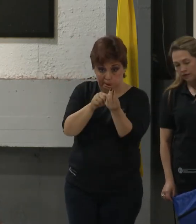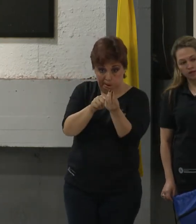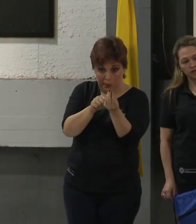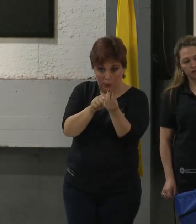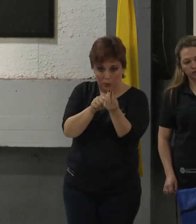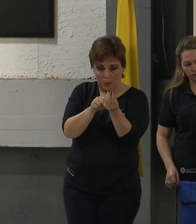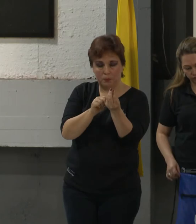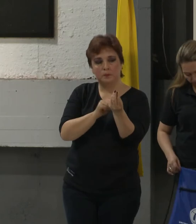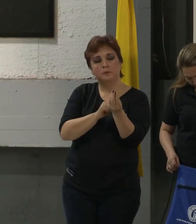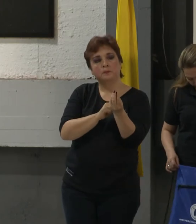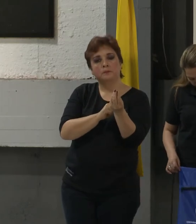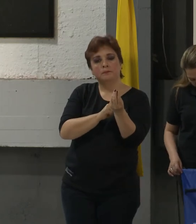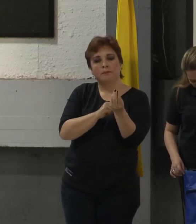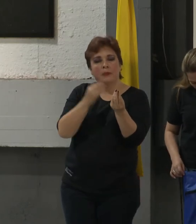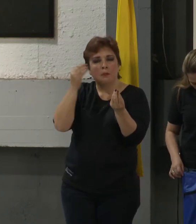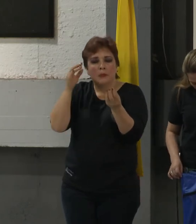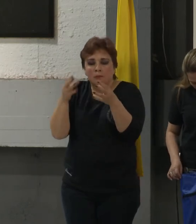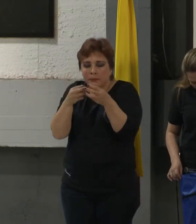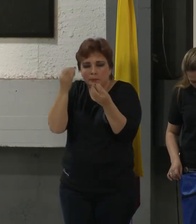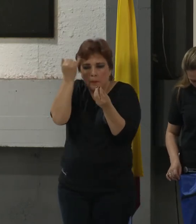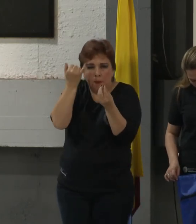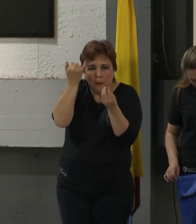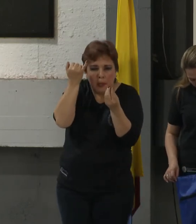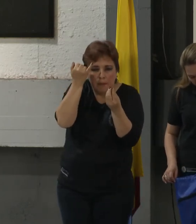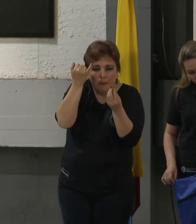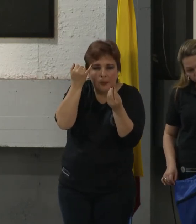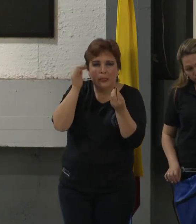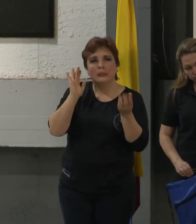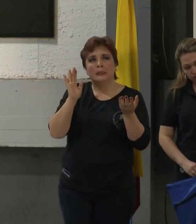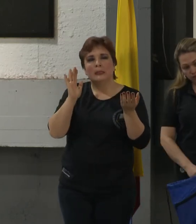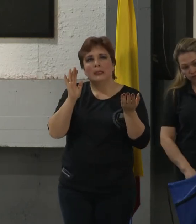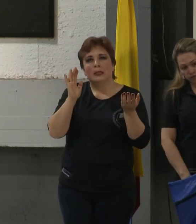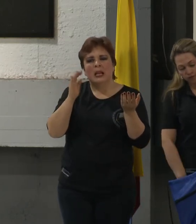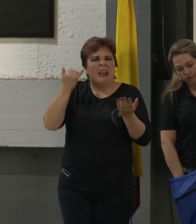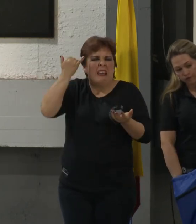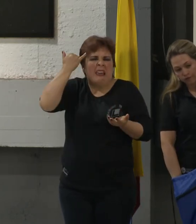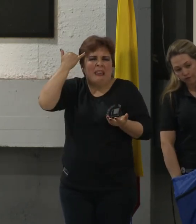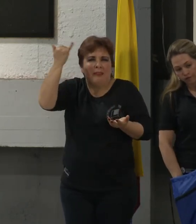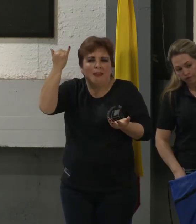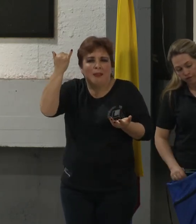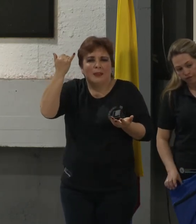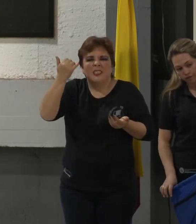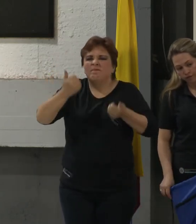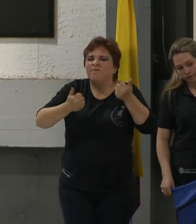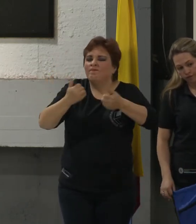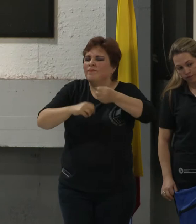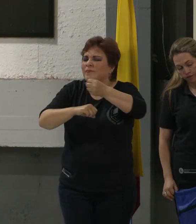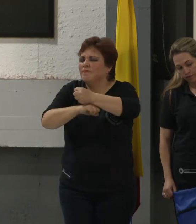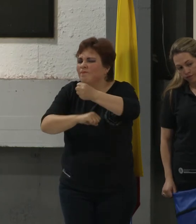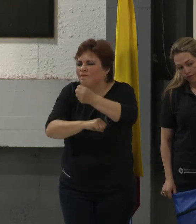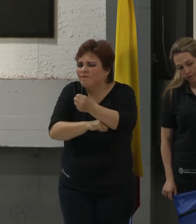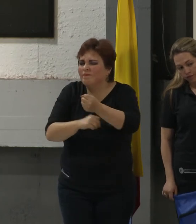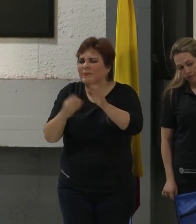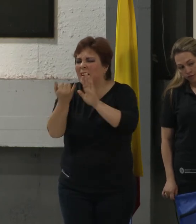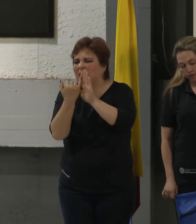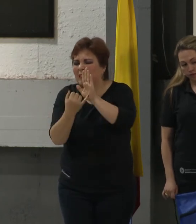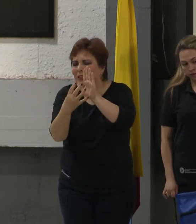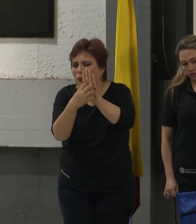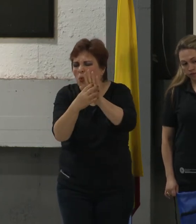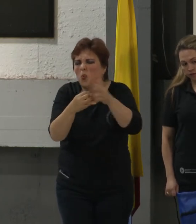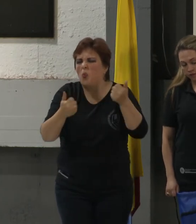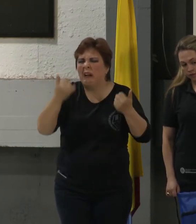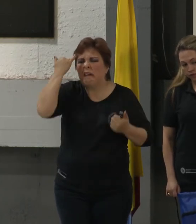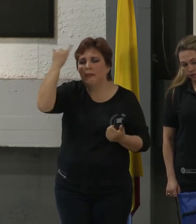continuación un apartado de las ideas que los estudiantes ganadores sustentaron de esta propuesta dice